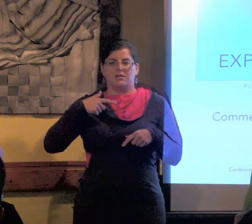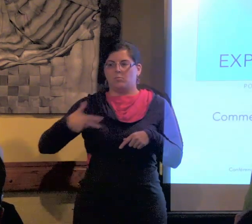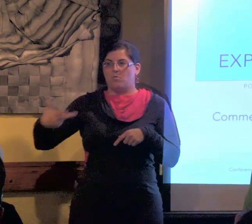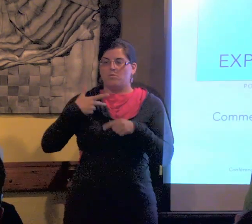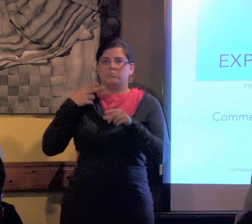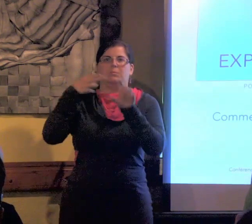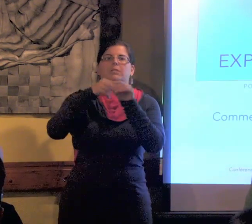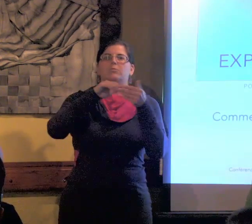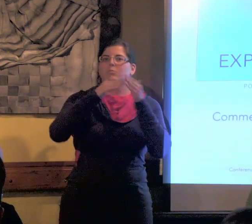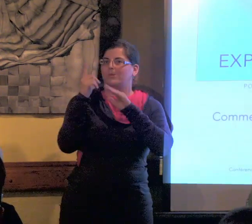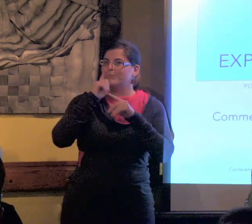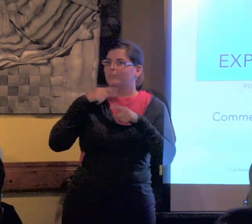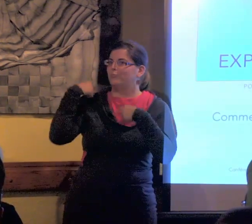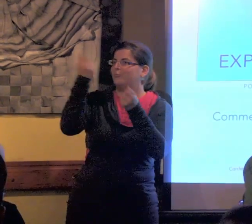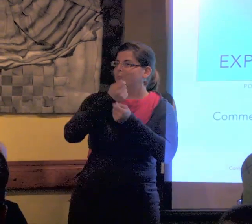Witcher.